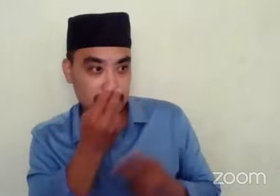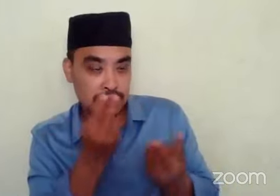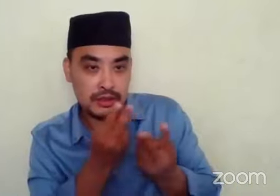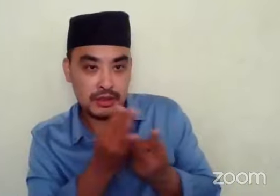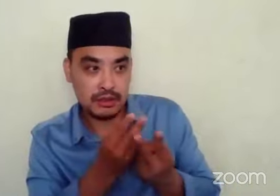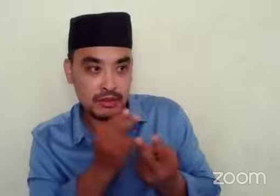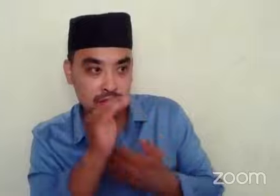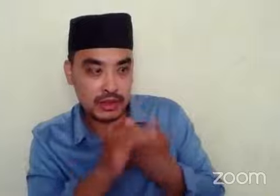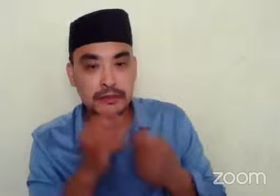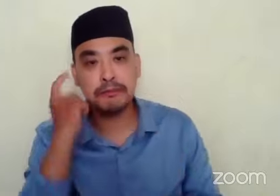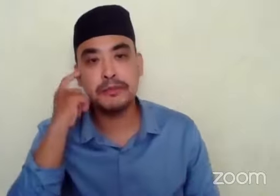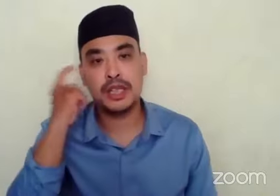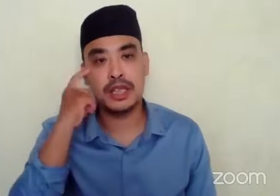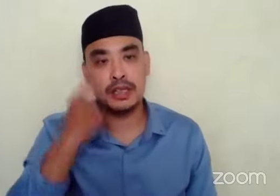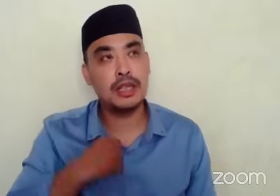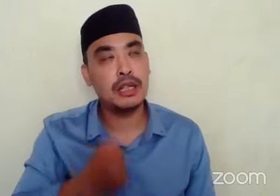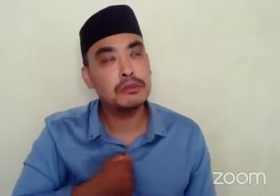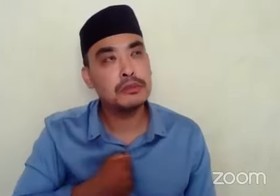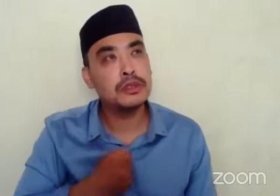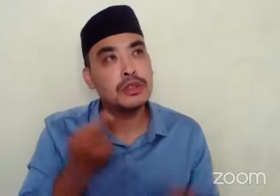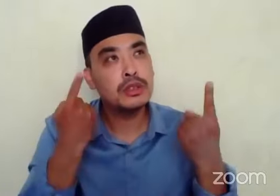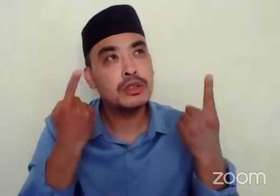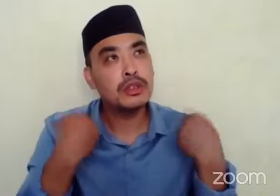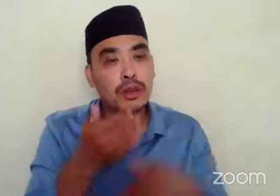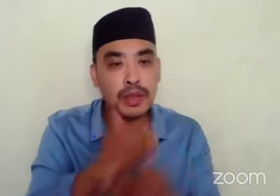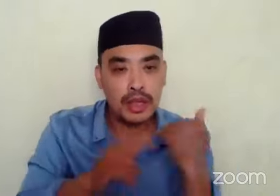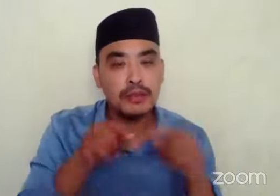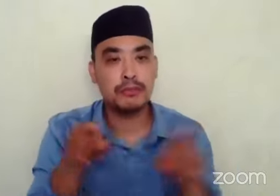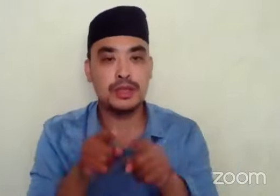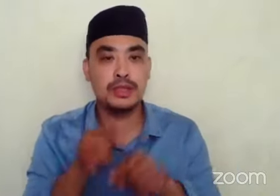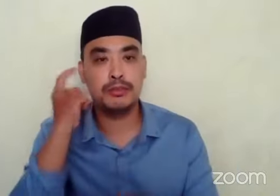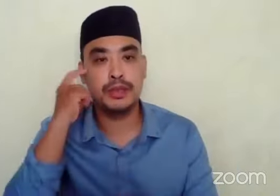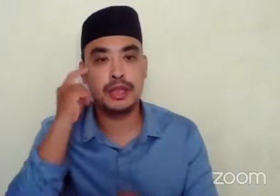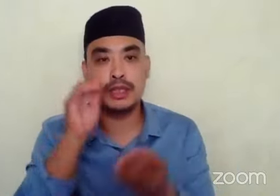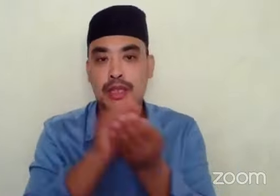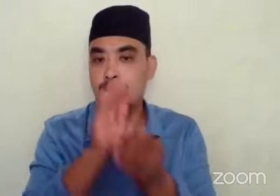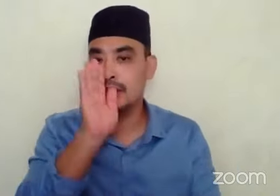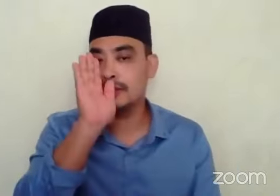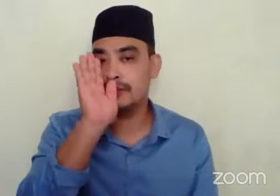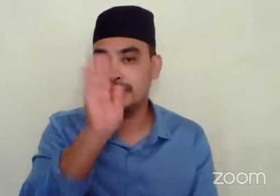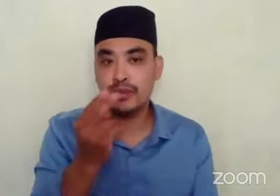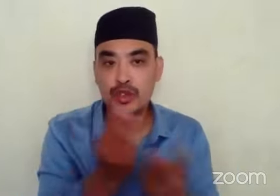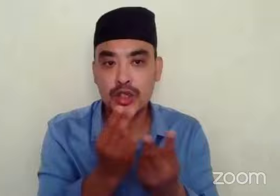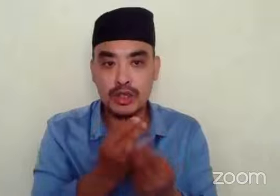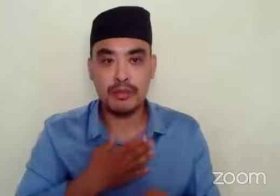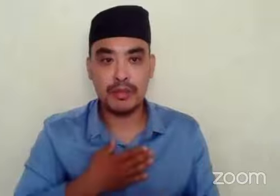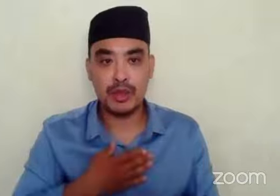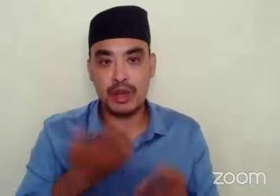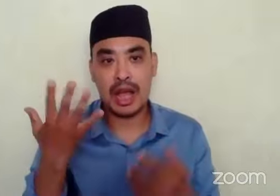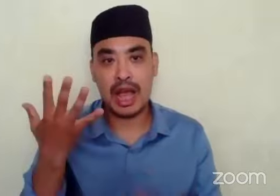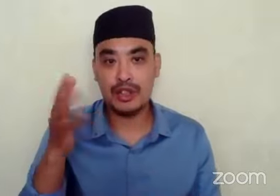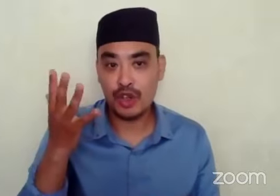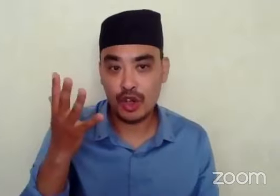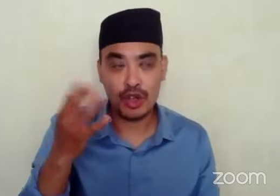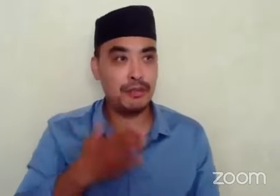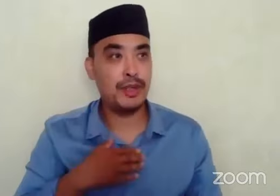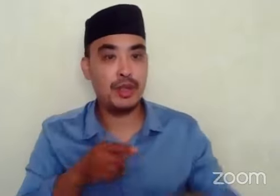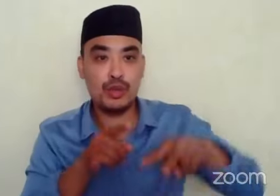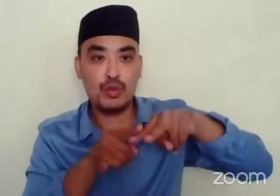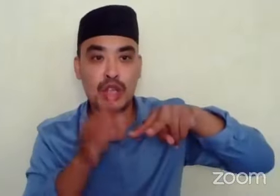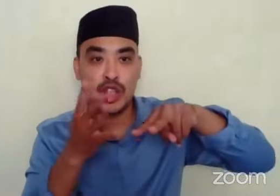खालको सोचहरू स्वयं अपाङ्गता भएका व्यक्तिले चाहिँ त्यस्तो खालको धारणा राख्ने गर्छन् क्या। जस्तो मेरो हात छैन अथवा मेरो खुट्टा